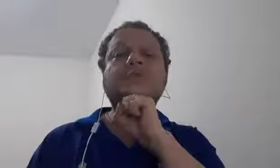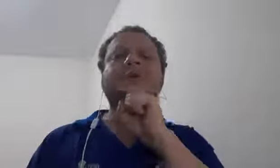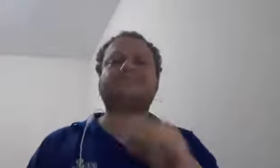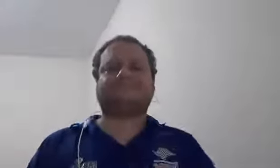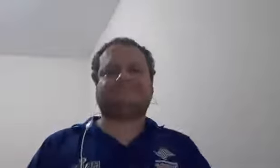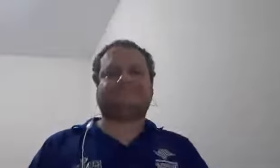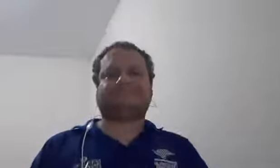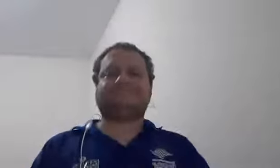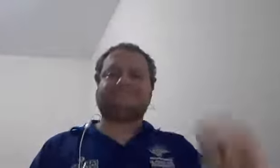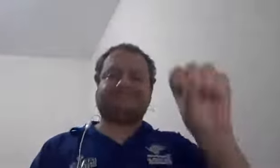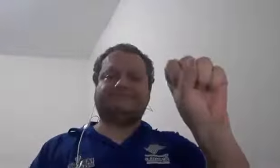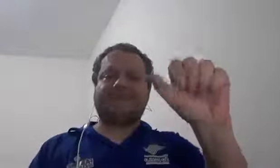Sacomã.